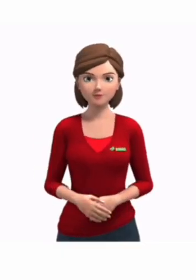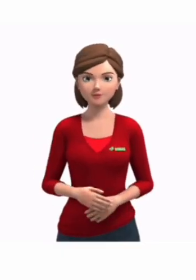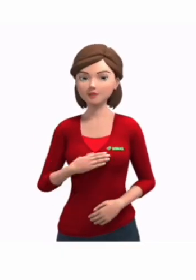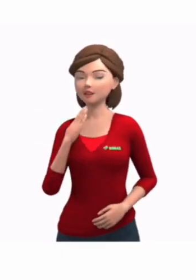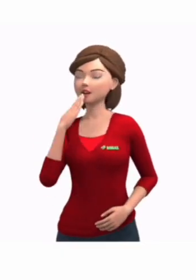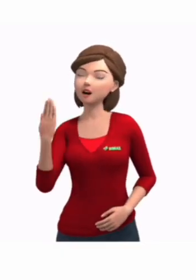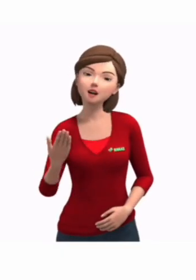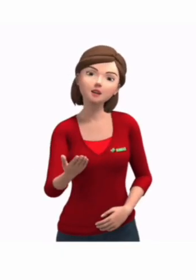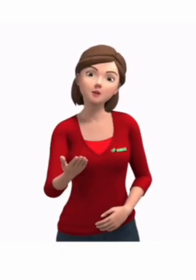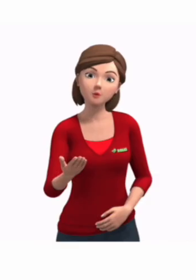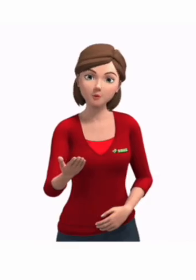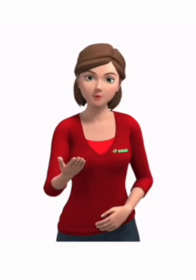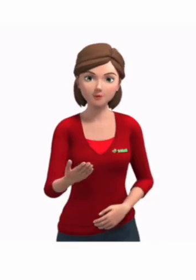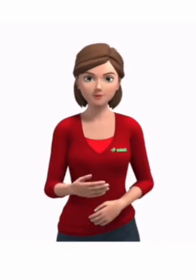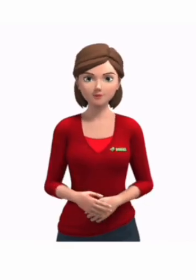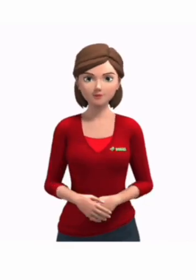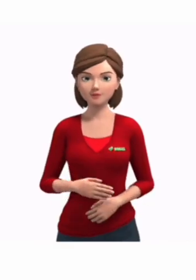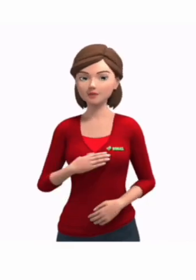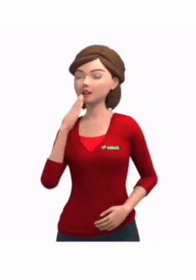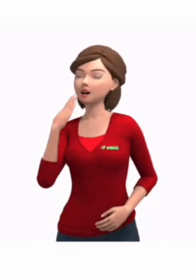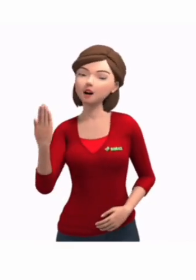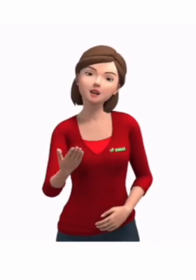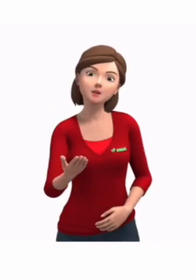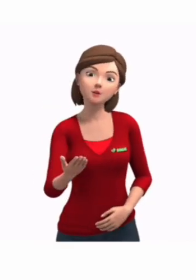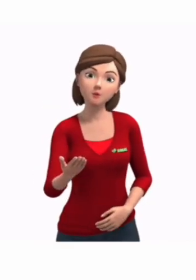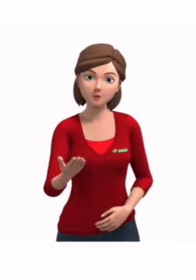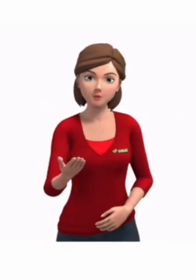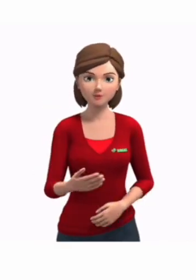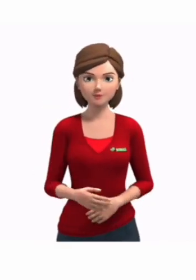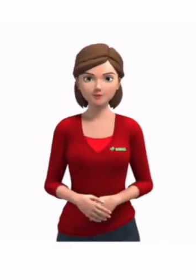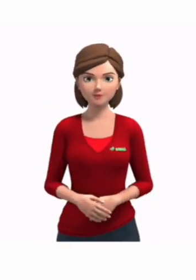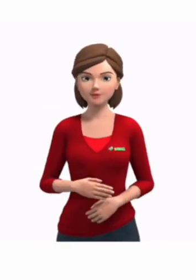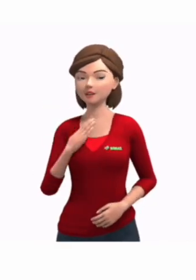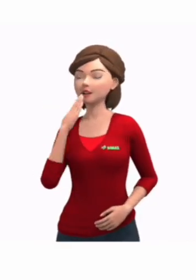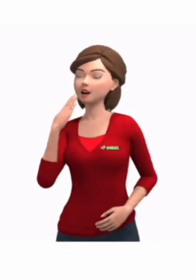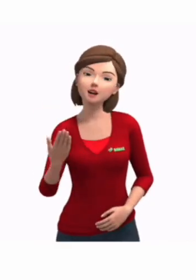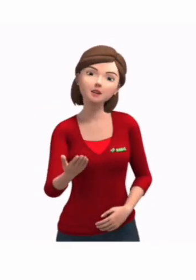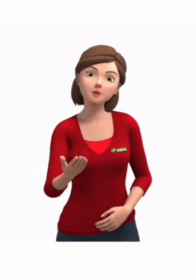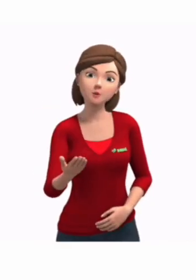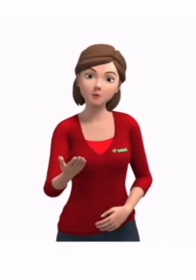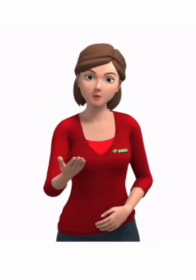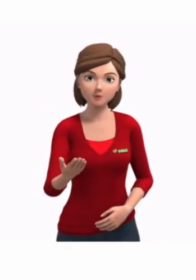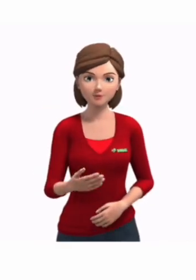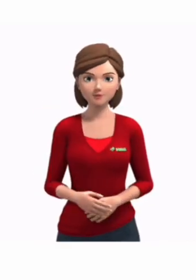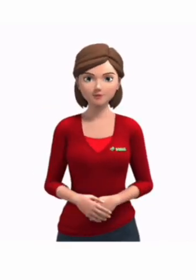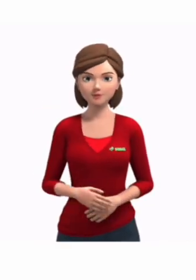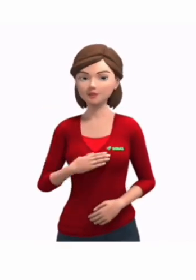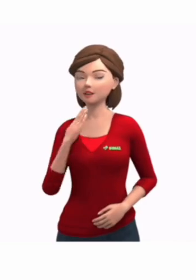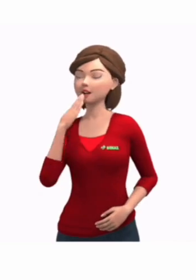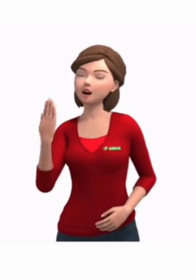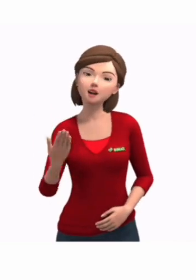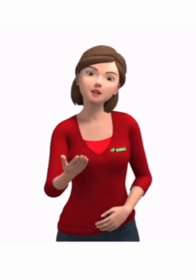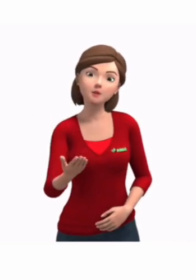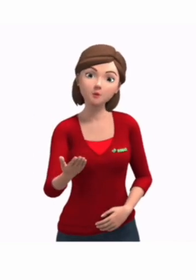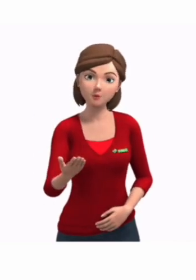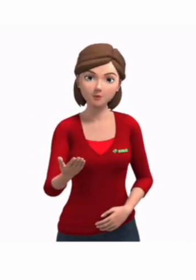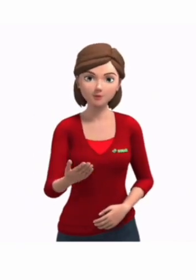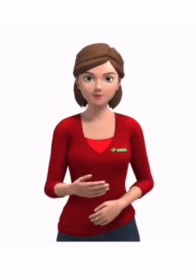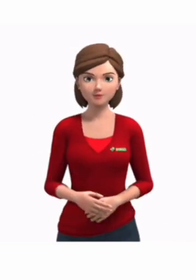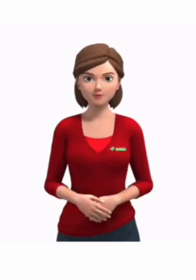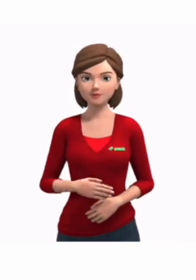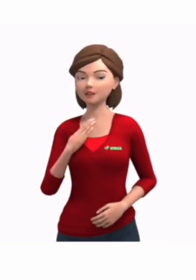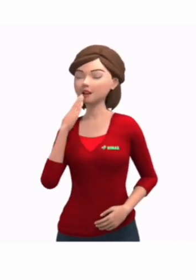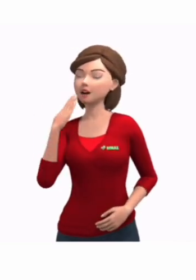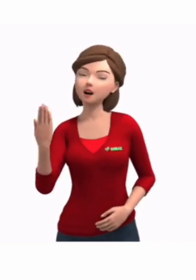vous ou même dans la communauté, est-ce qu'il y a des idées qui sont peut-être en cours de développement pour contrer ça, mais vraiment pour